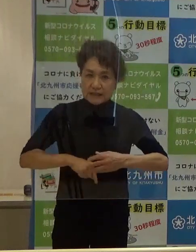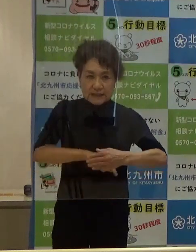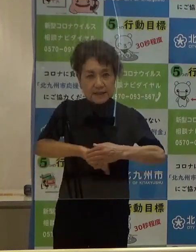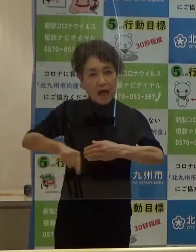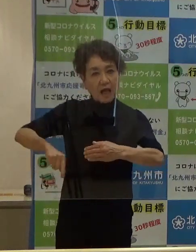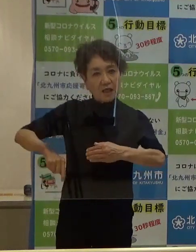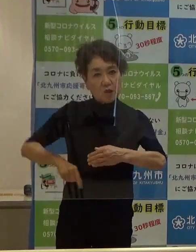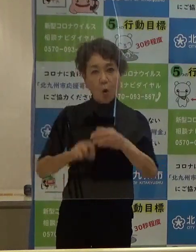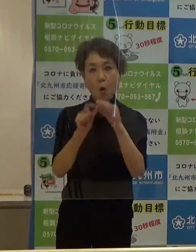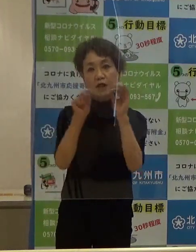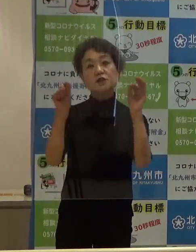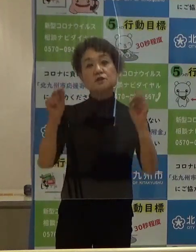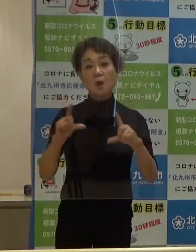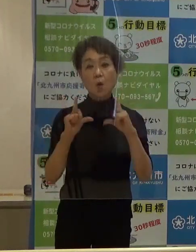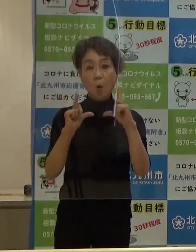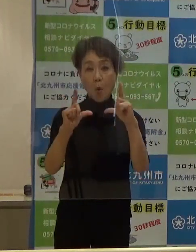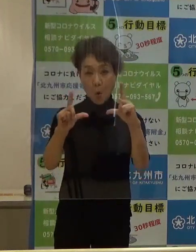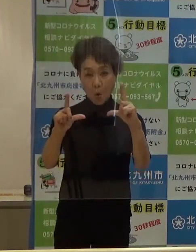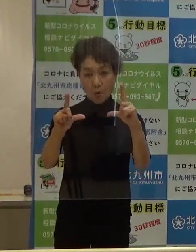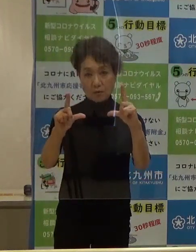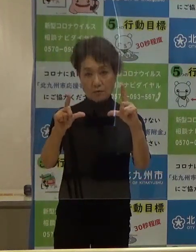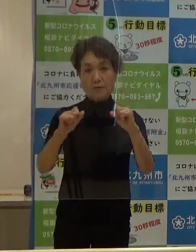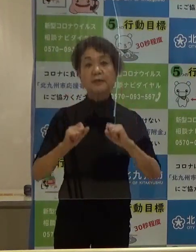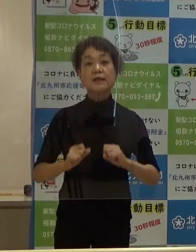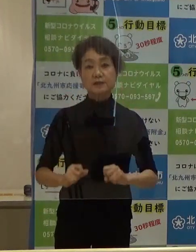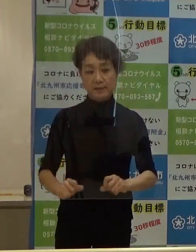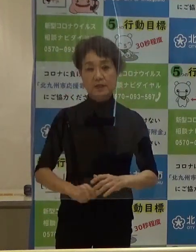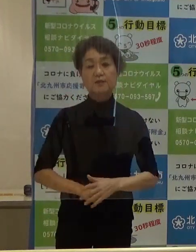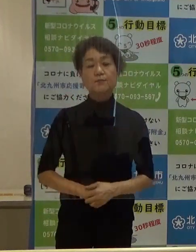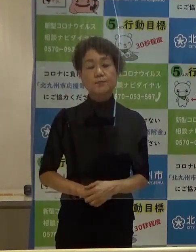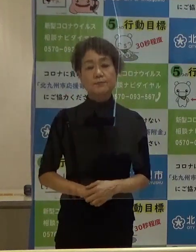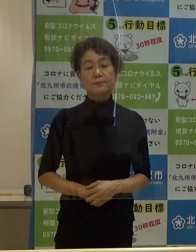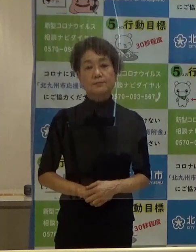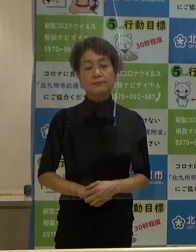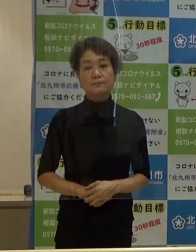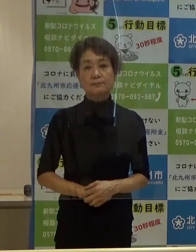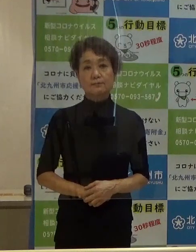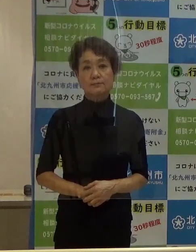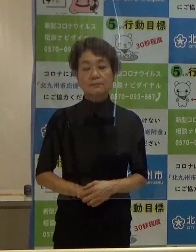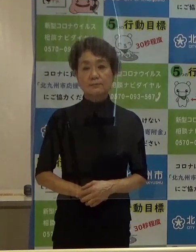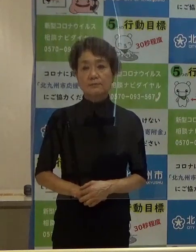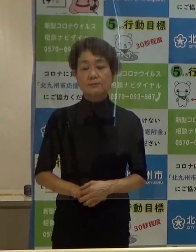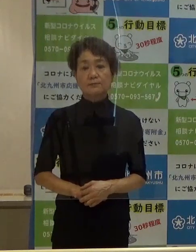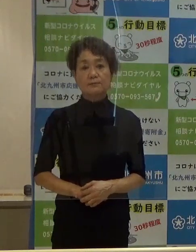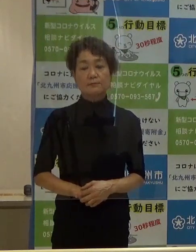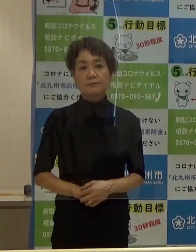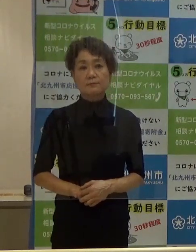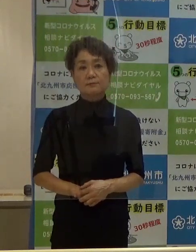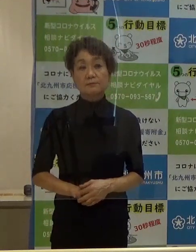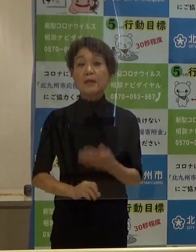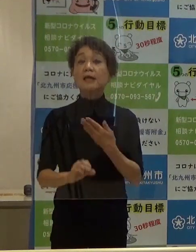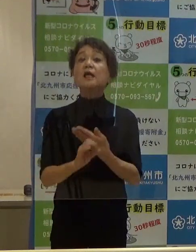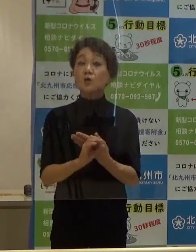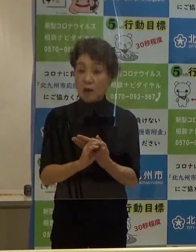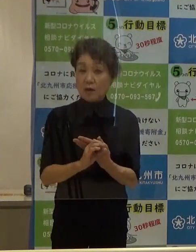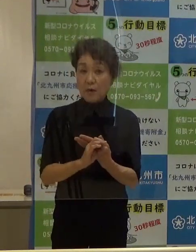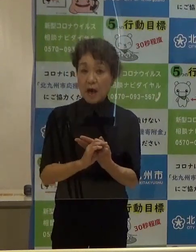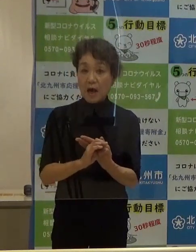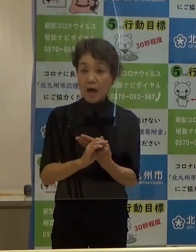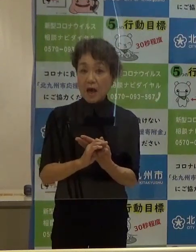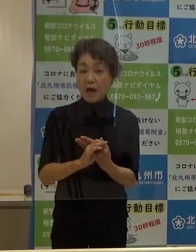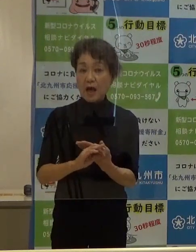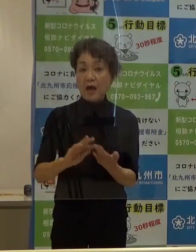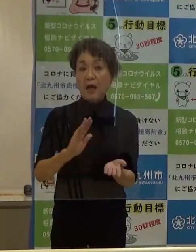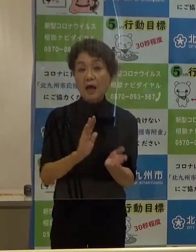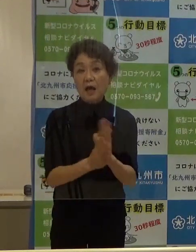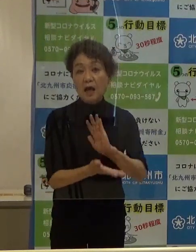領についてもご報告をそこでさせていただきたいと思っております。例えば保育園料は免除すると